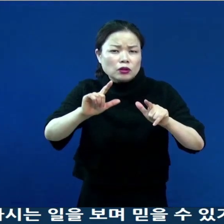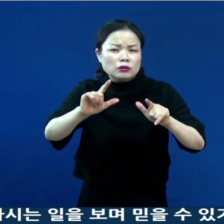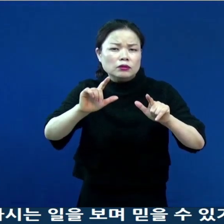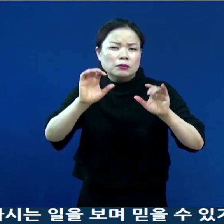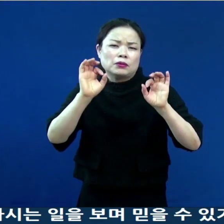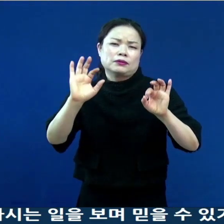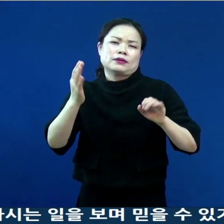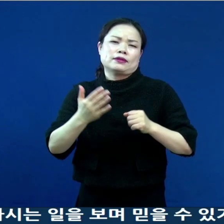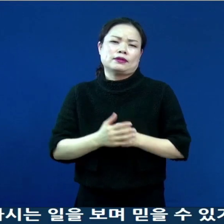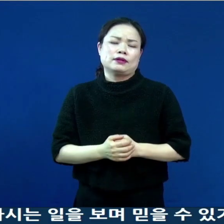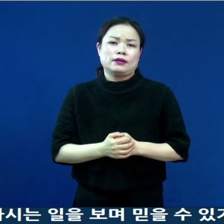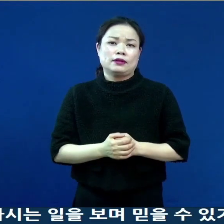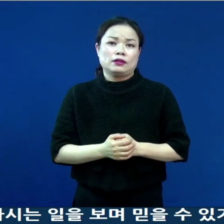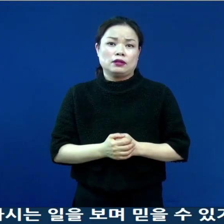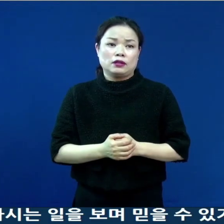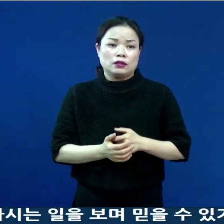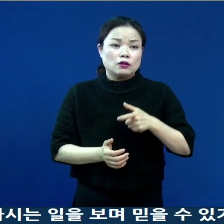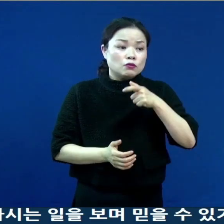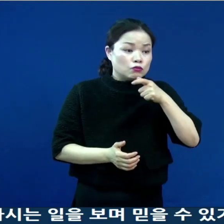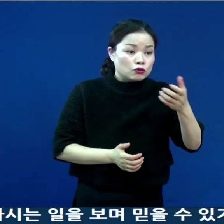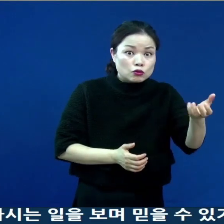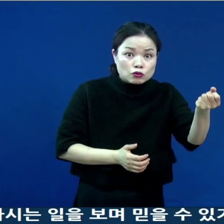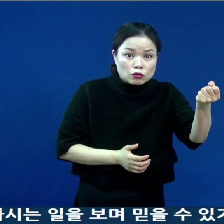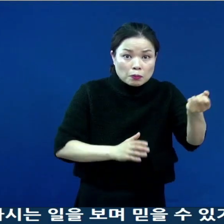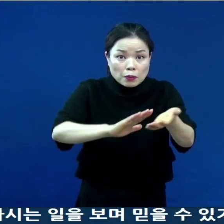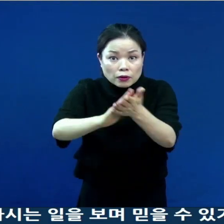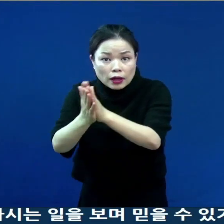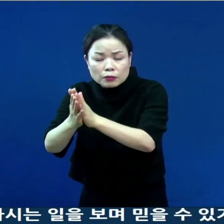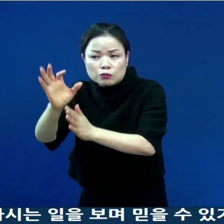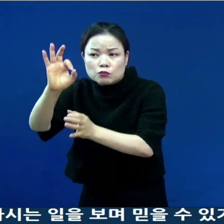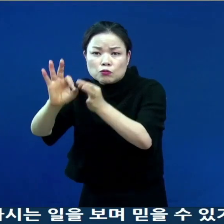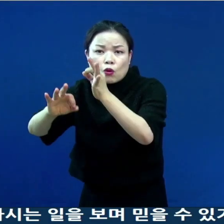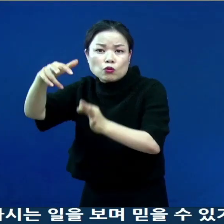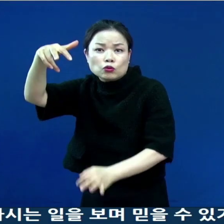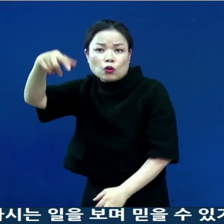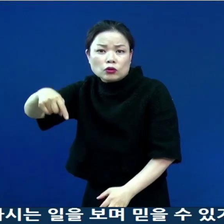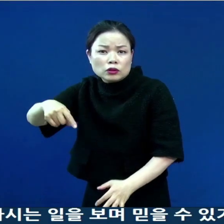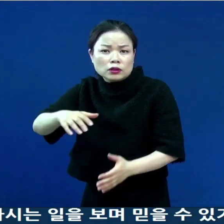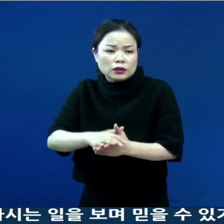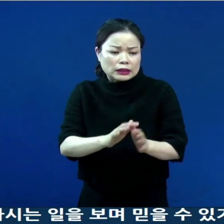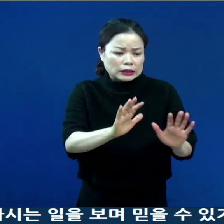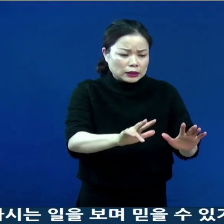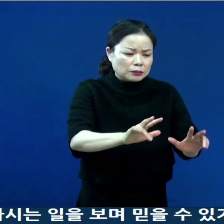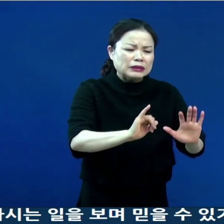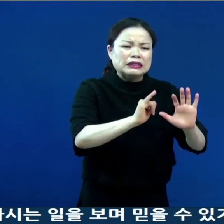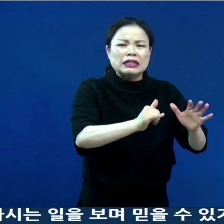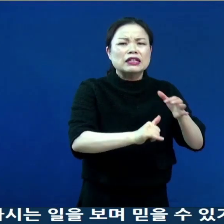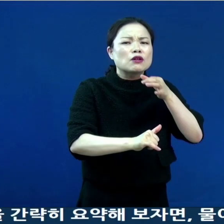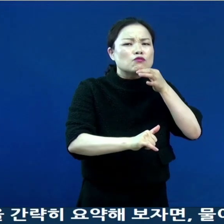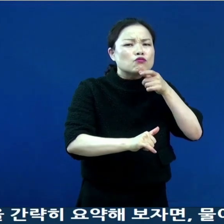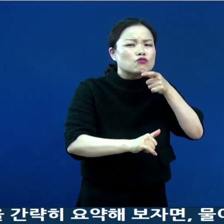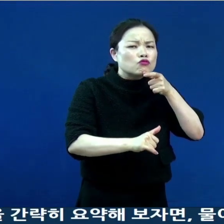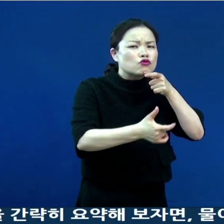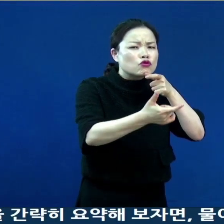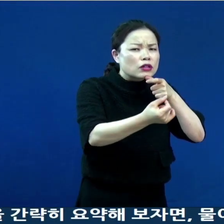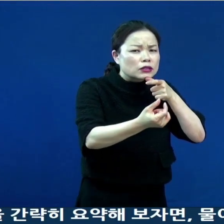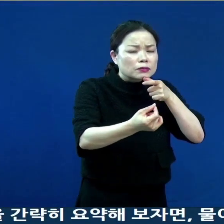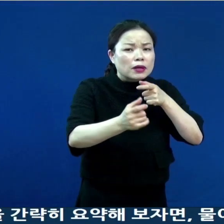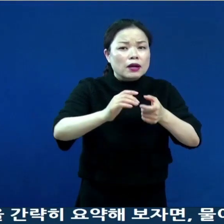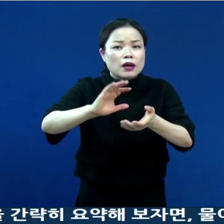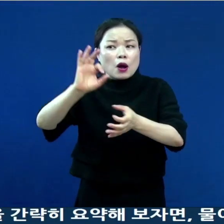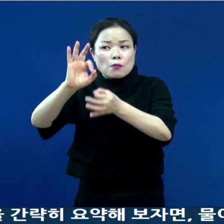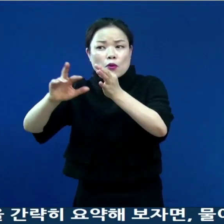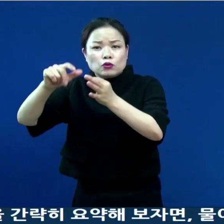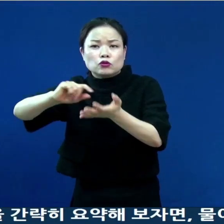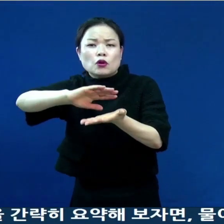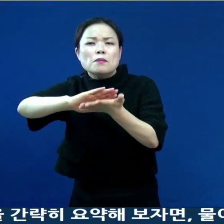볼 수 있어야 되고요. 또 물을 통해서 포도주로, 지금 세상이 물과 같지만 포도주와 같은 세상으로 변할 것이다